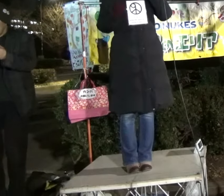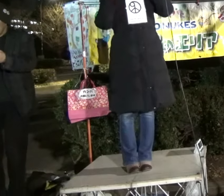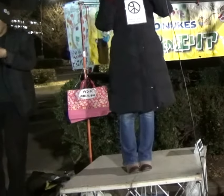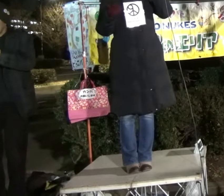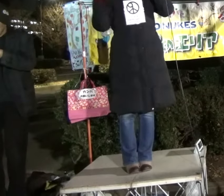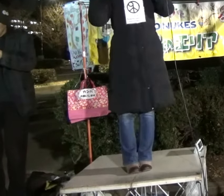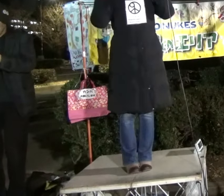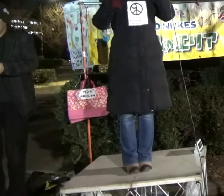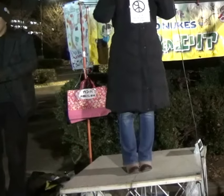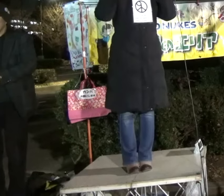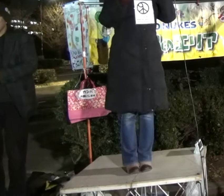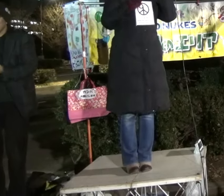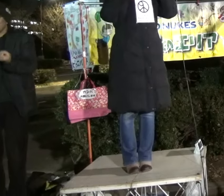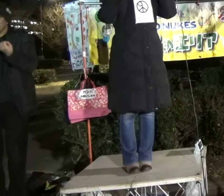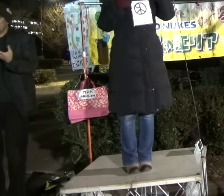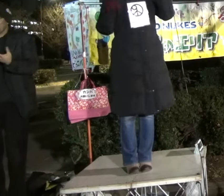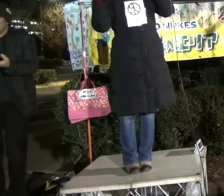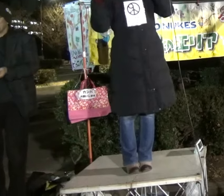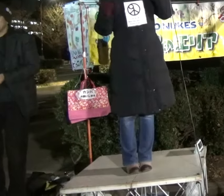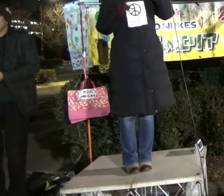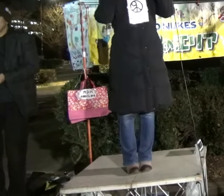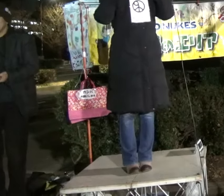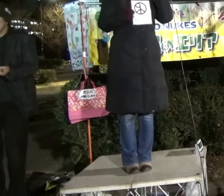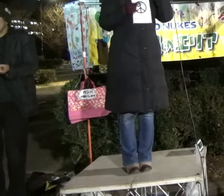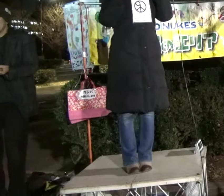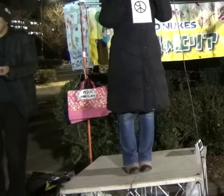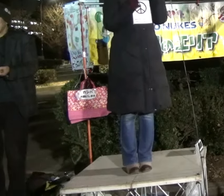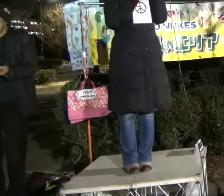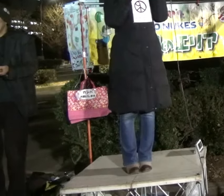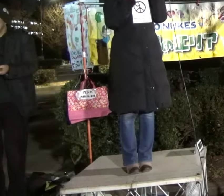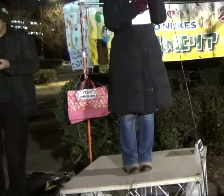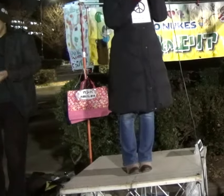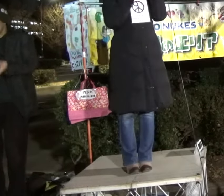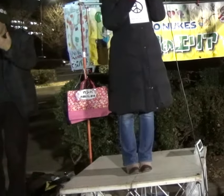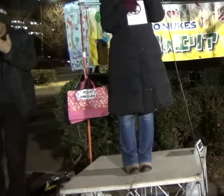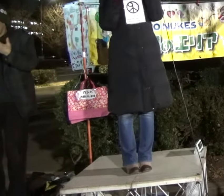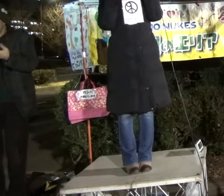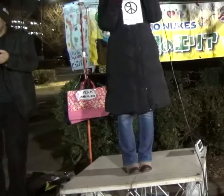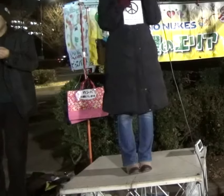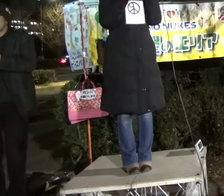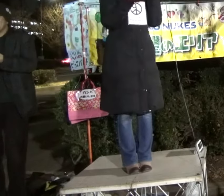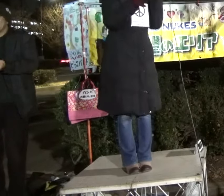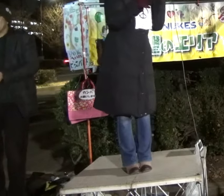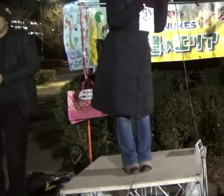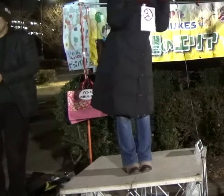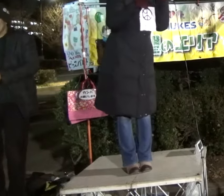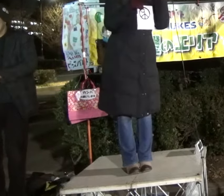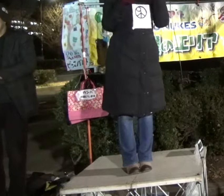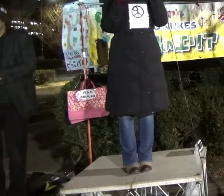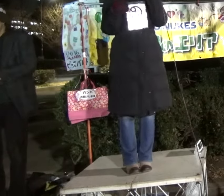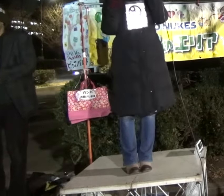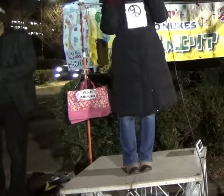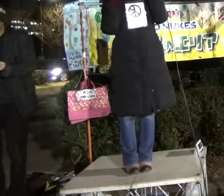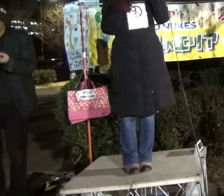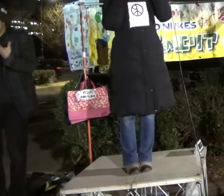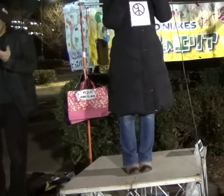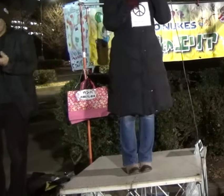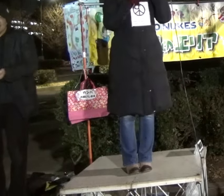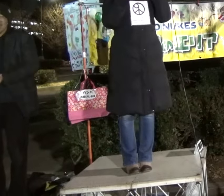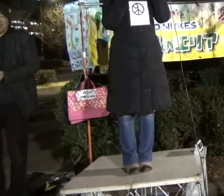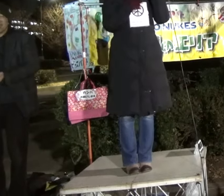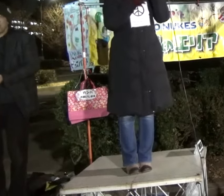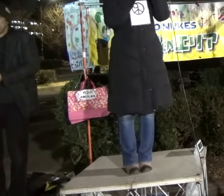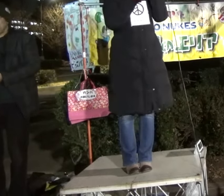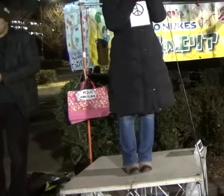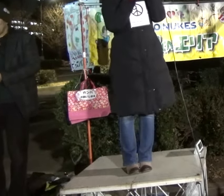先ほど、 ハッピーバースデーとユー、ハッピーバースデーとユー、 もう終わった、ビジ終わった、終わった、 ハッピーバ